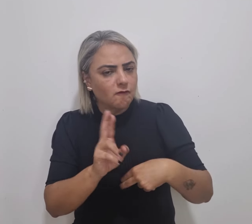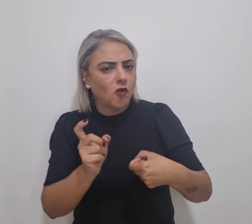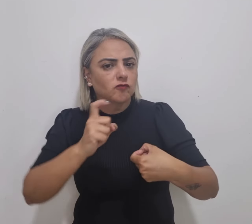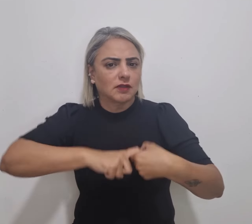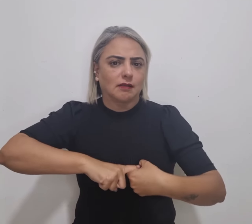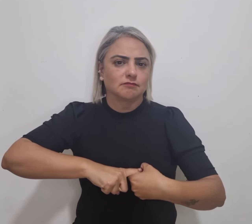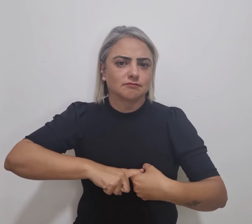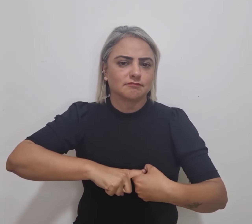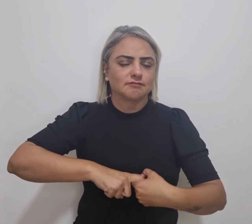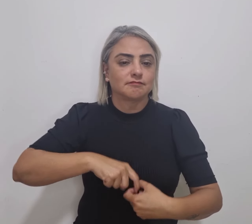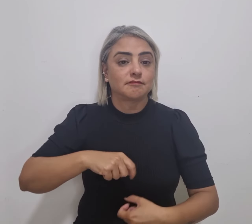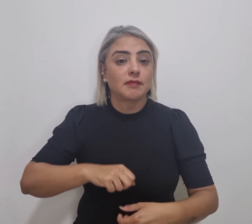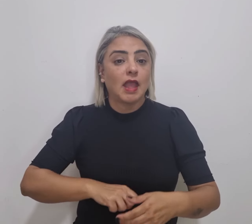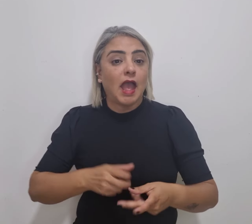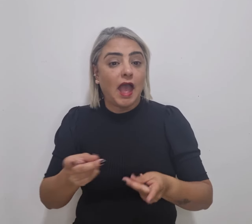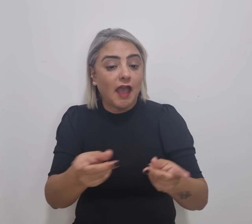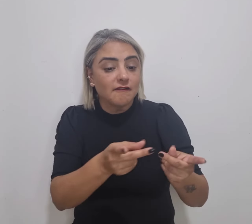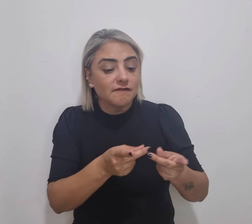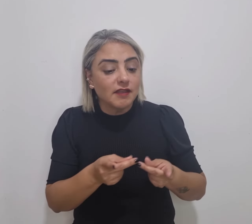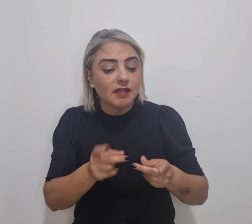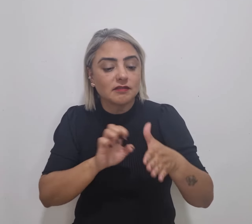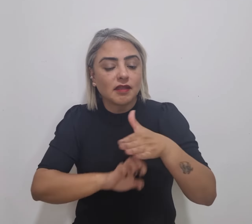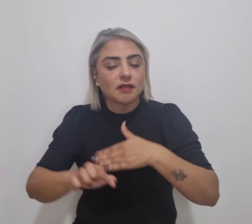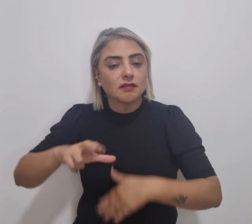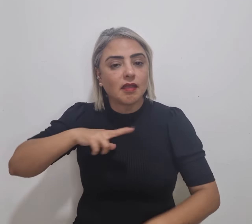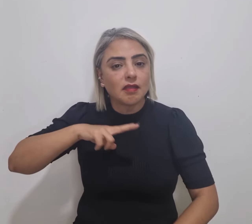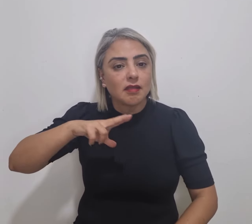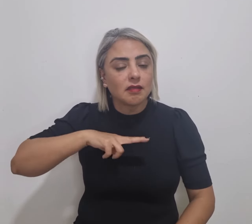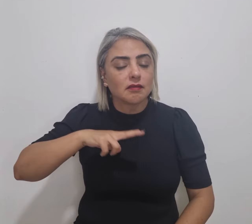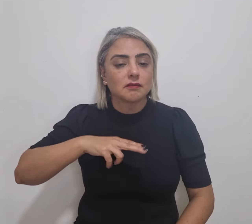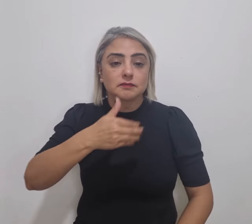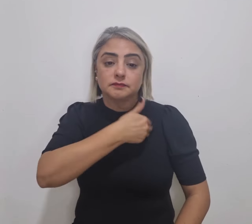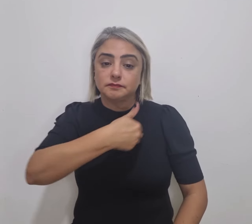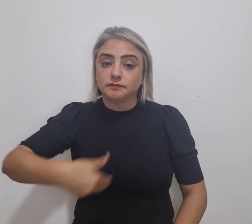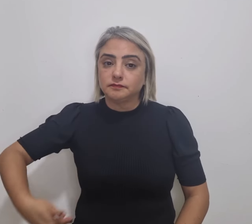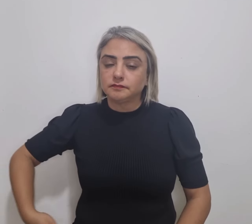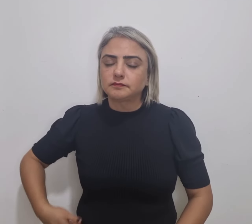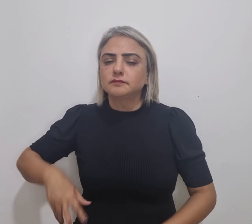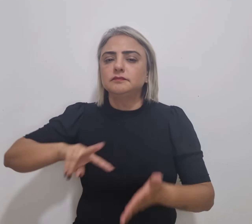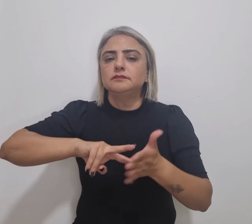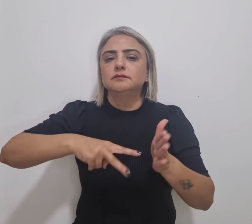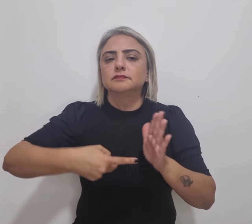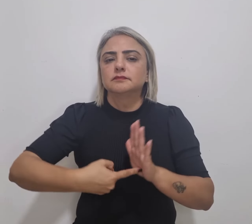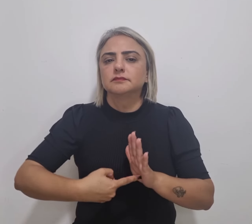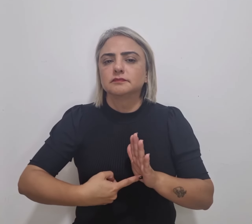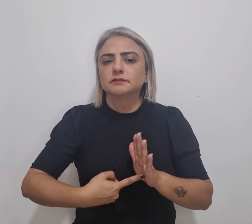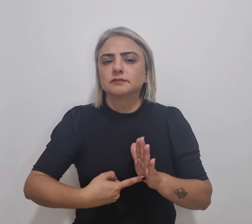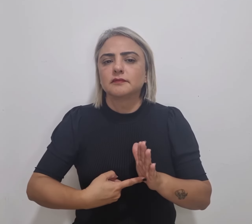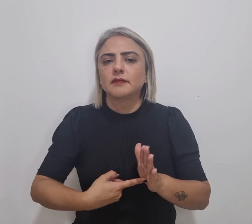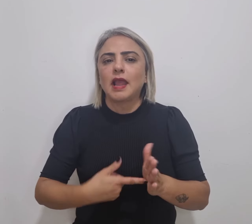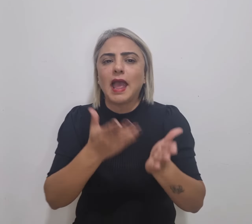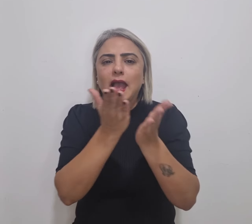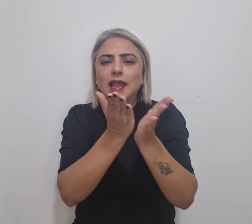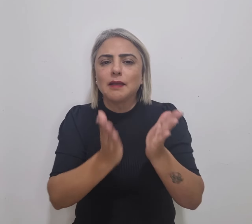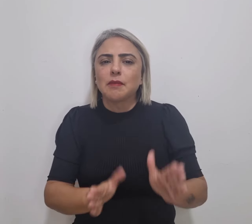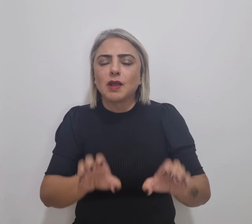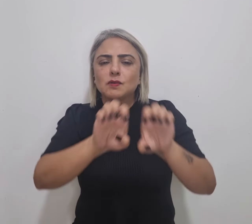A privatização dessas empresas estatais significa a desestruturação do